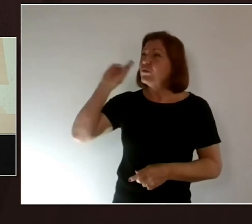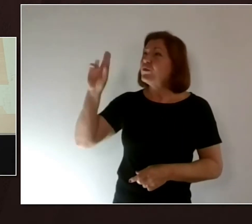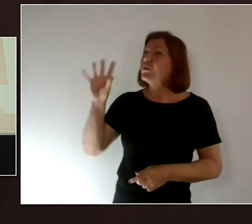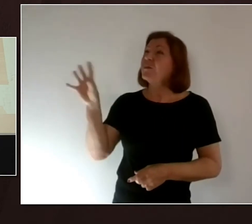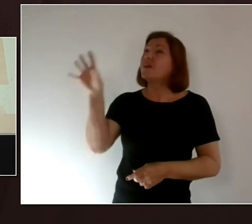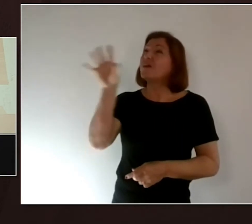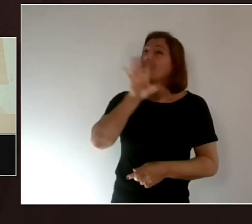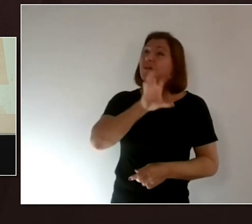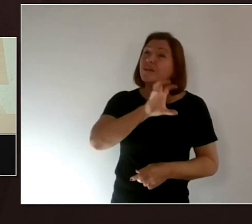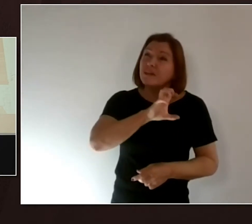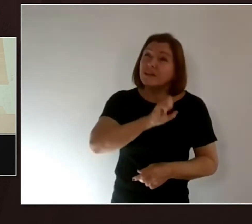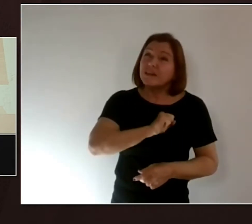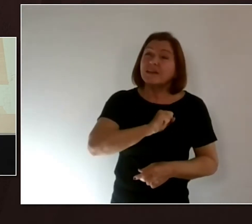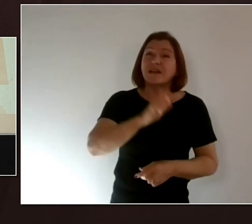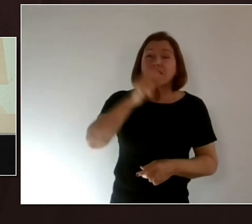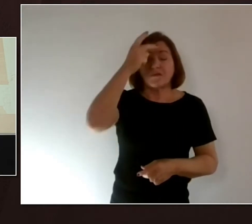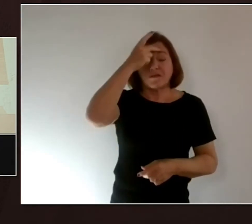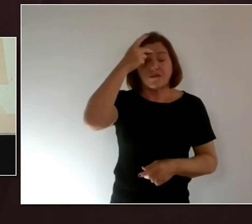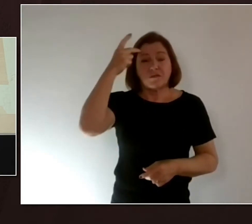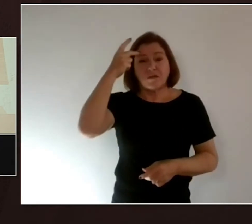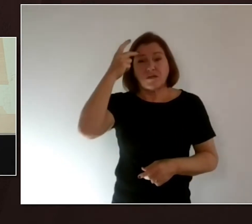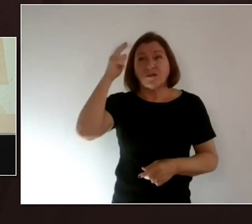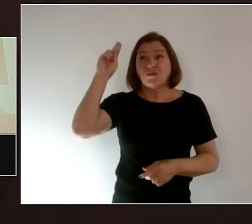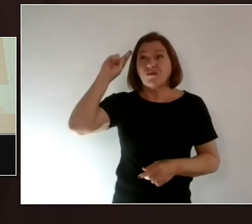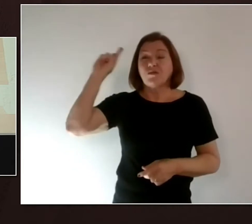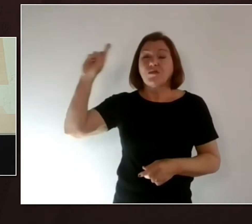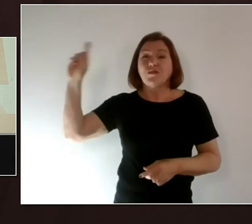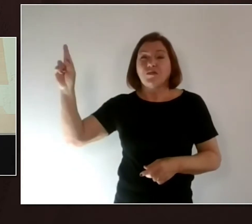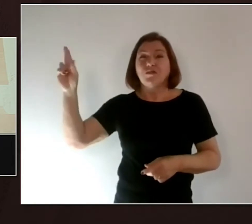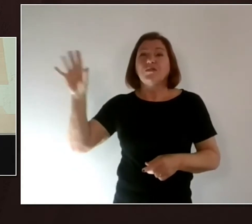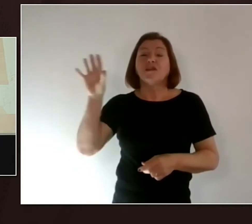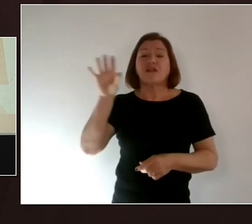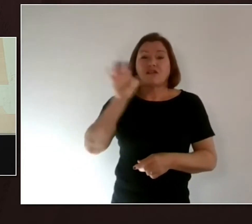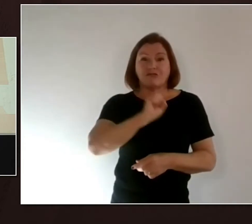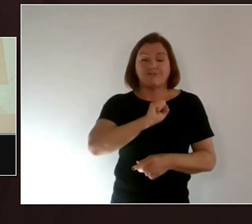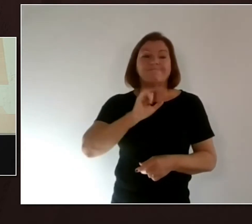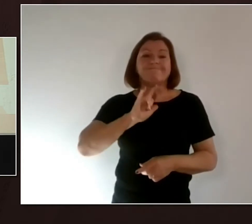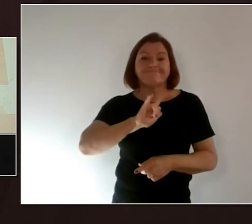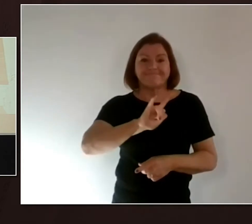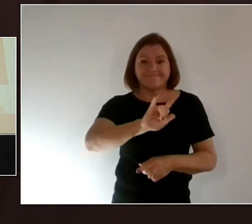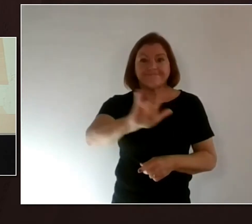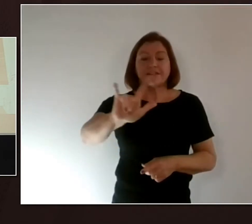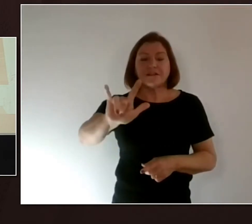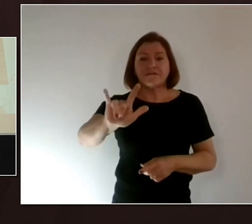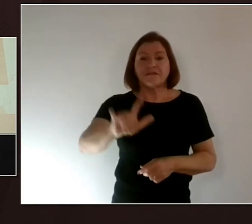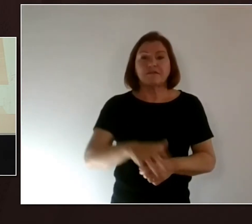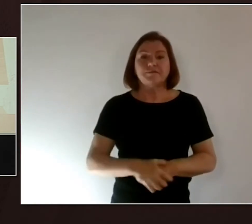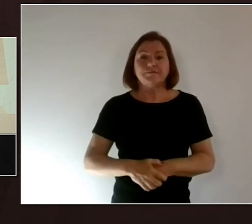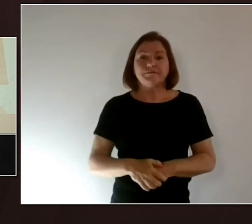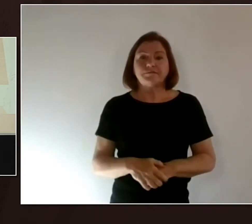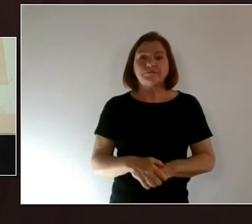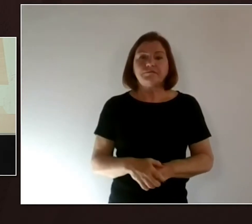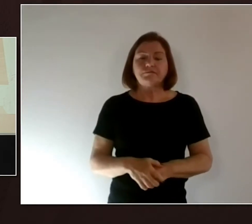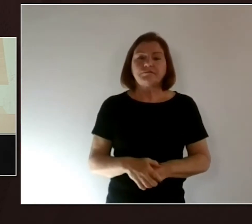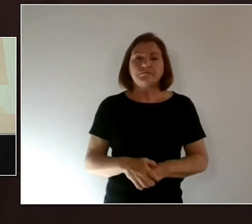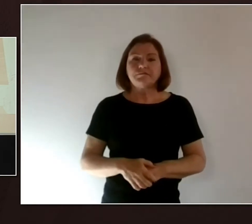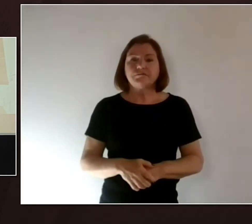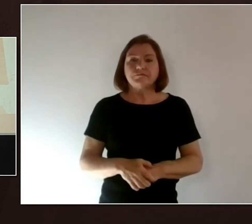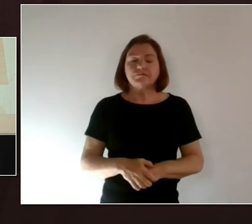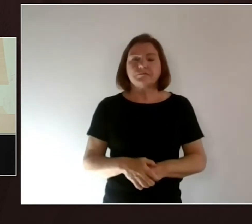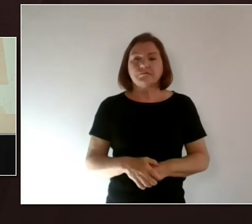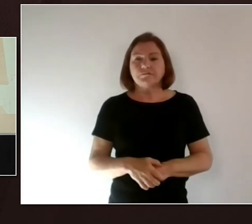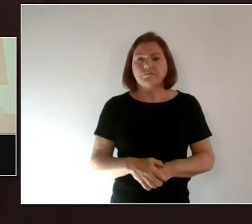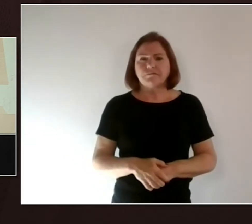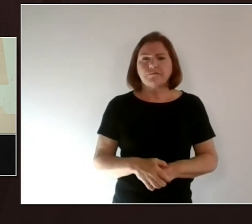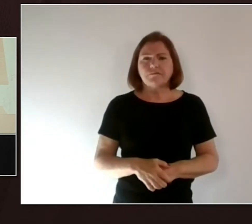ama, né? No final do Evangelho de João capítulo 21, Jesus pergunta para Pedro: Pedro, tu